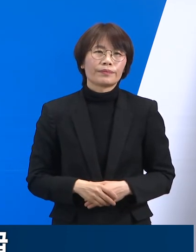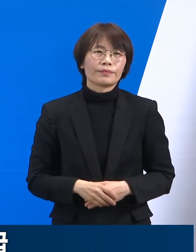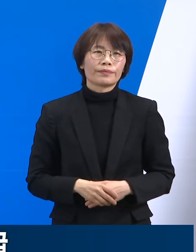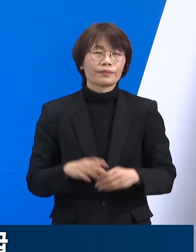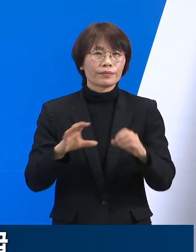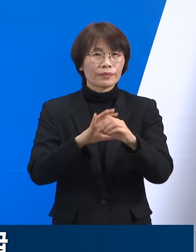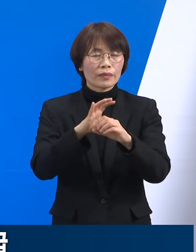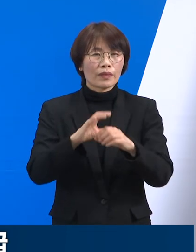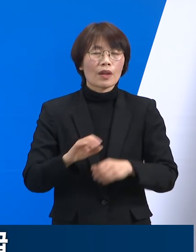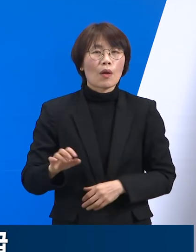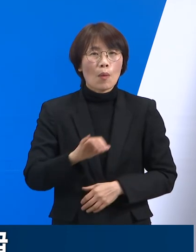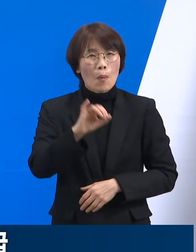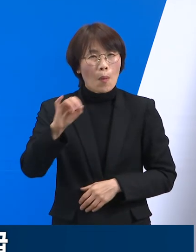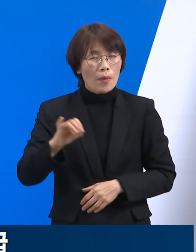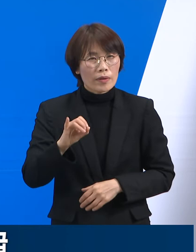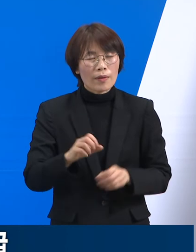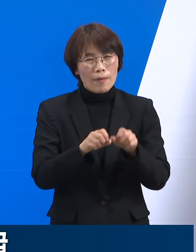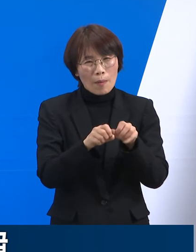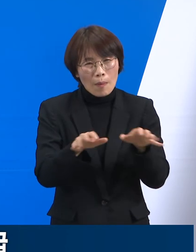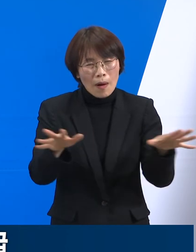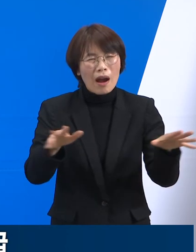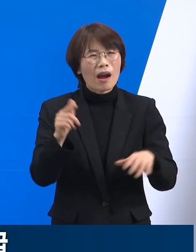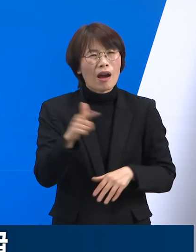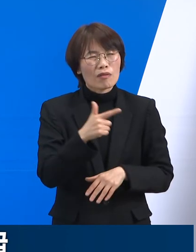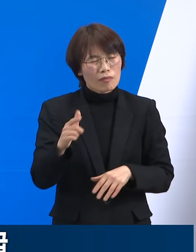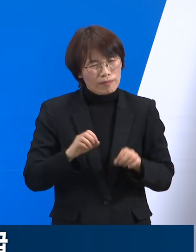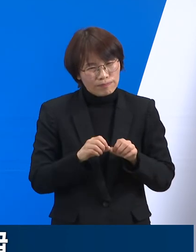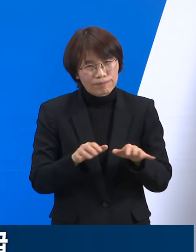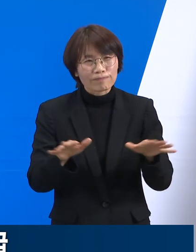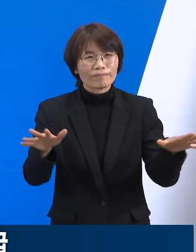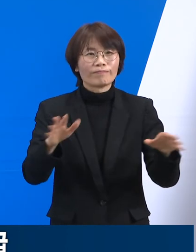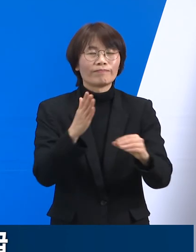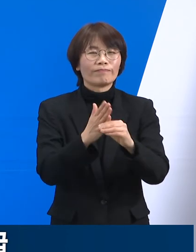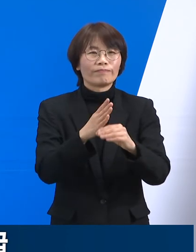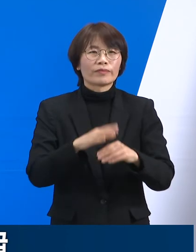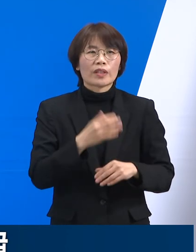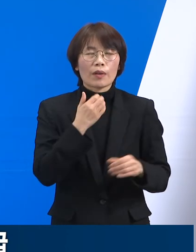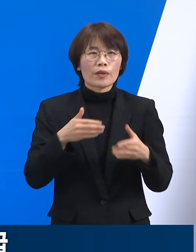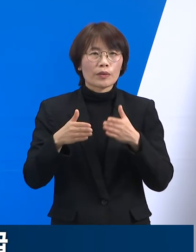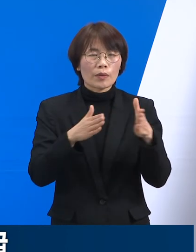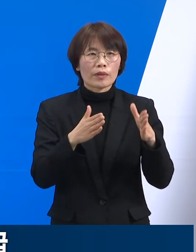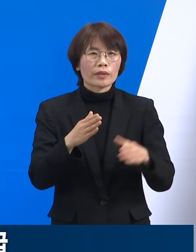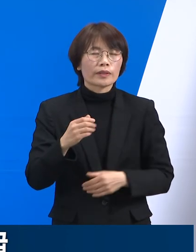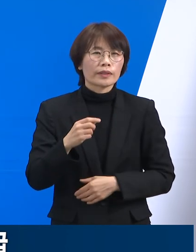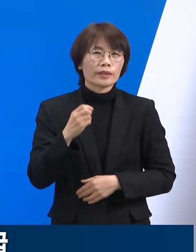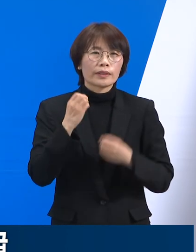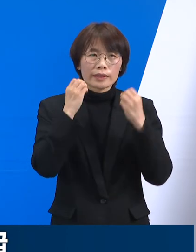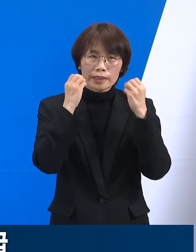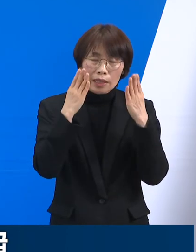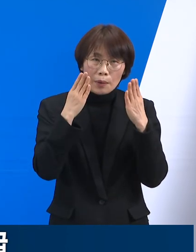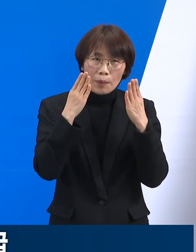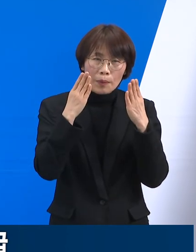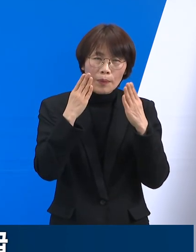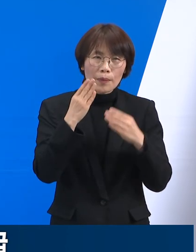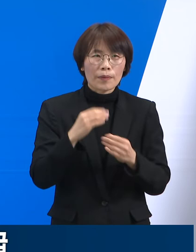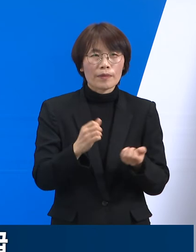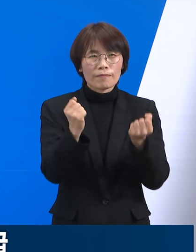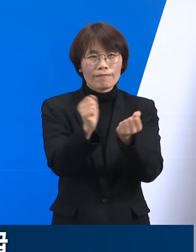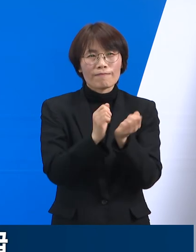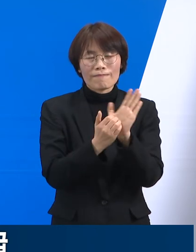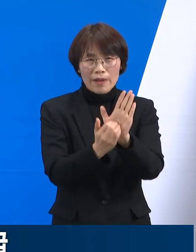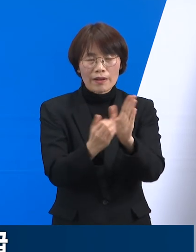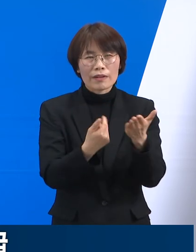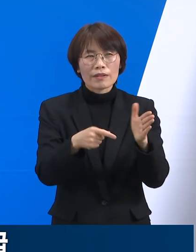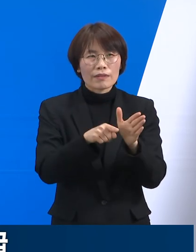오미크론 변이 확산에 따라 연일 확진자가 급증하고 있습니다. 경기도는 새로운 방역, 재택치료 개편 사항이 원활히 추진될